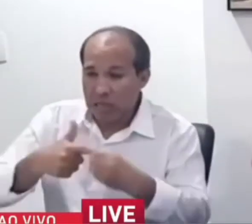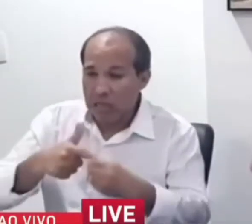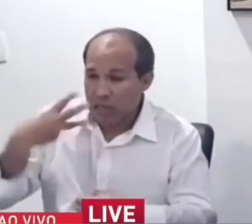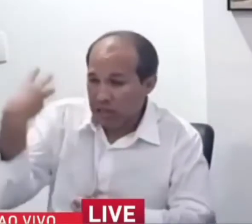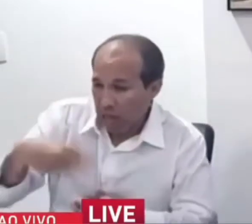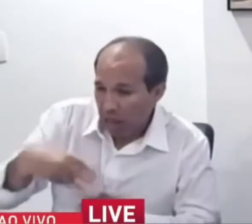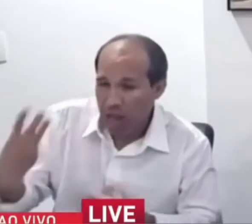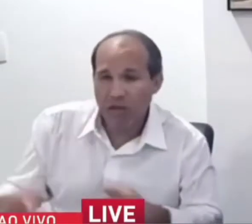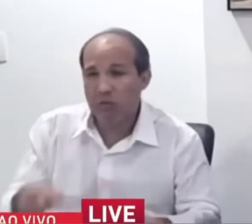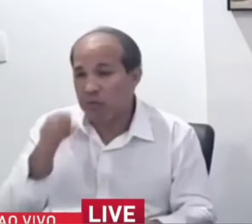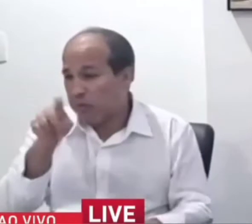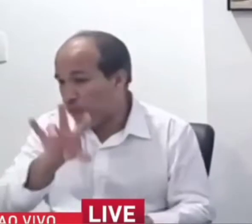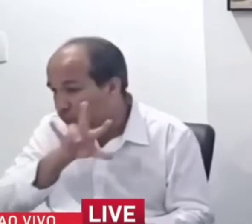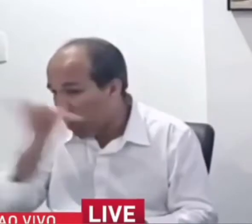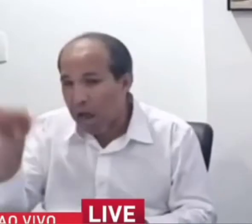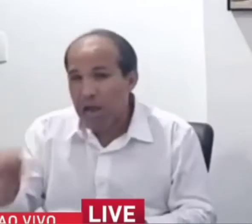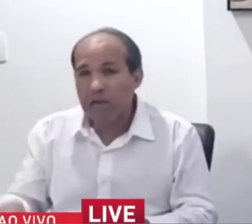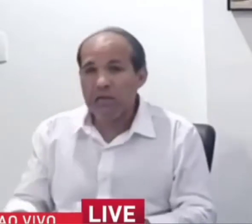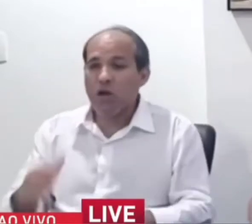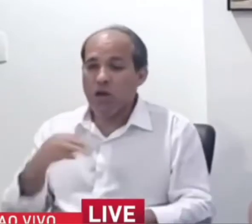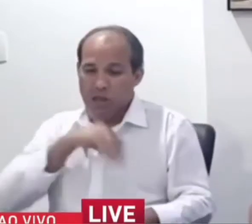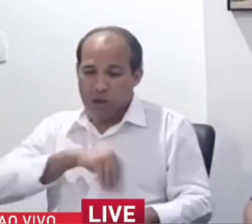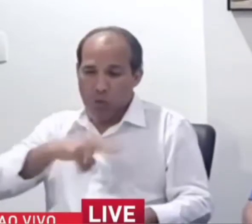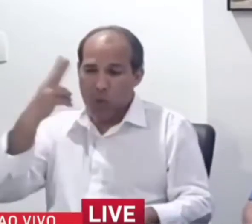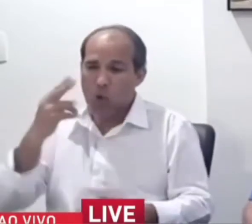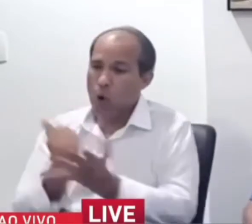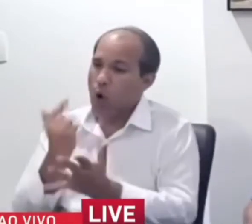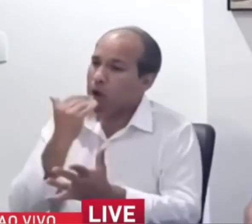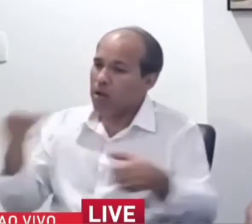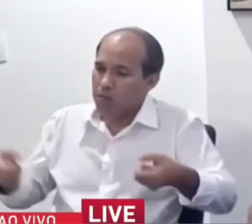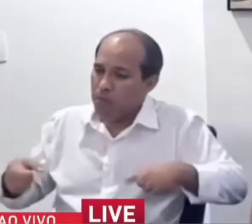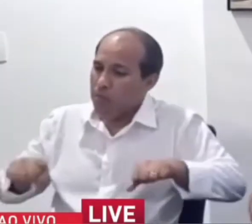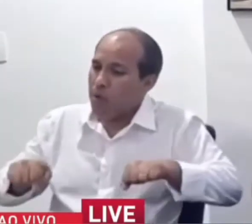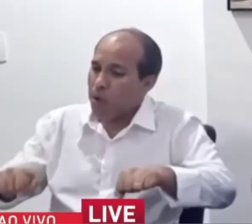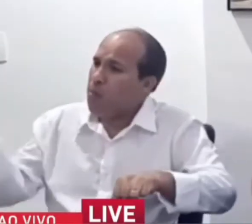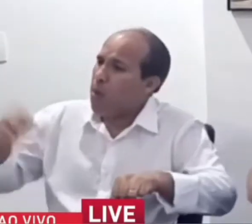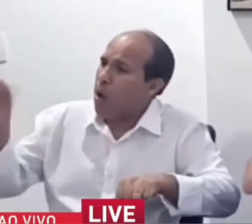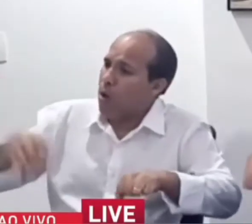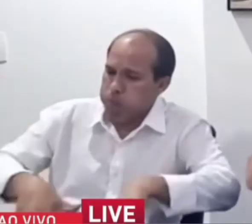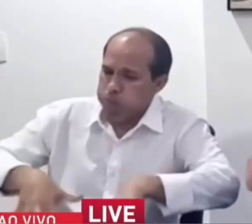Você vai, o salamento vai encher teu carrinho de compra, né? Eu vou